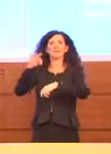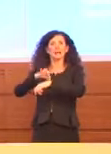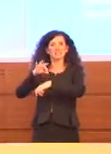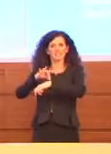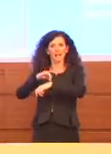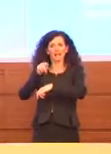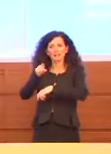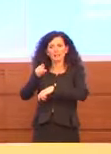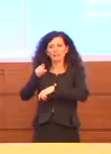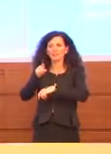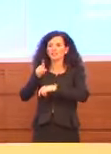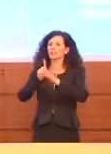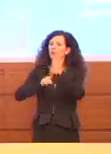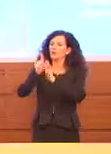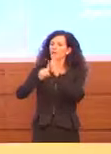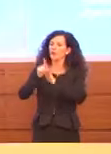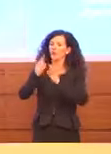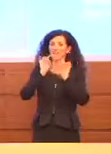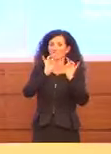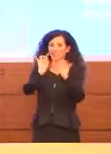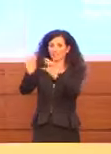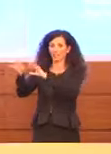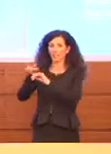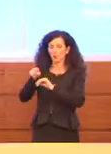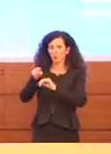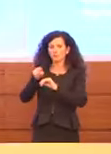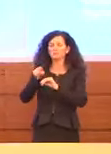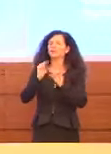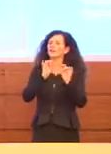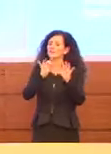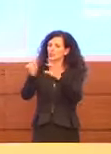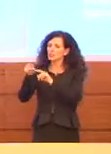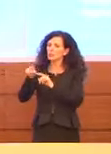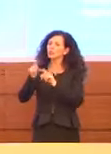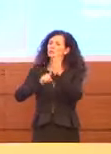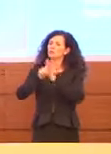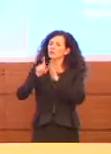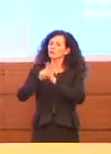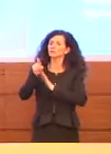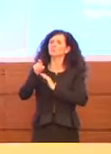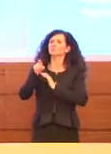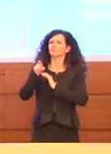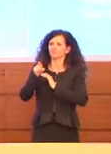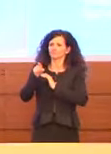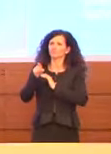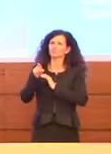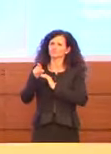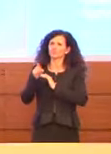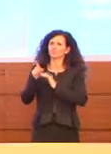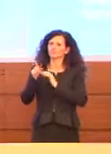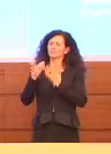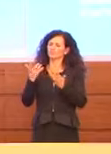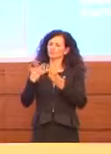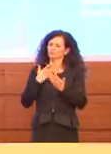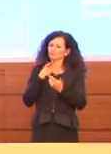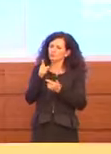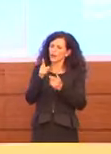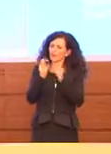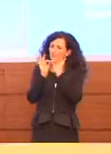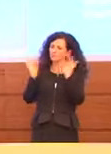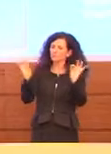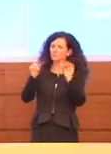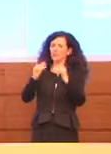risposta a questo virus è una risposta sostenuta ed è una risposta che ha una misurabile e